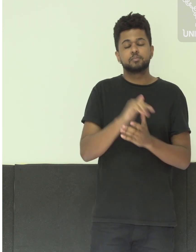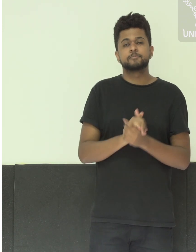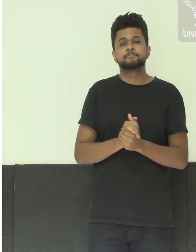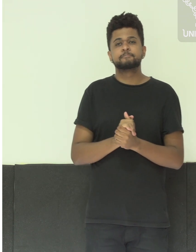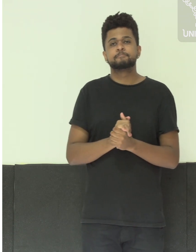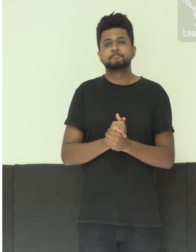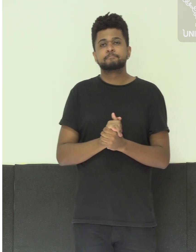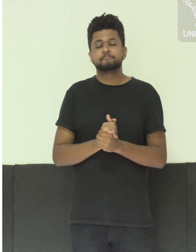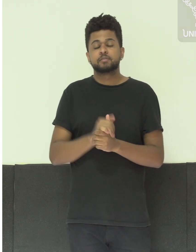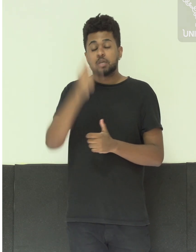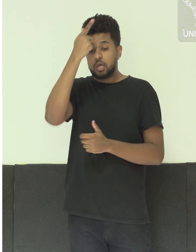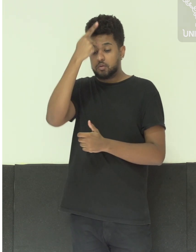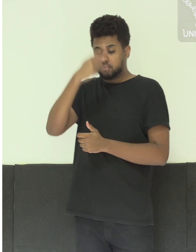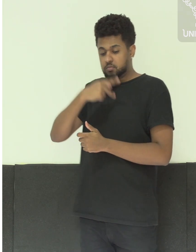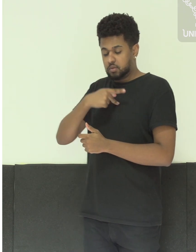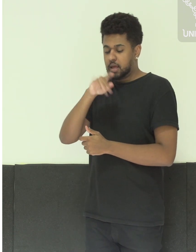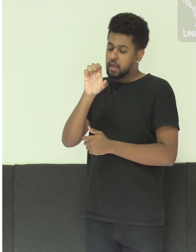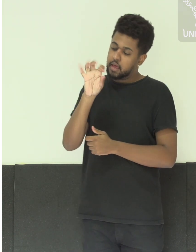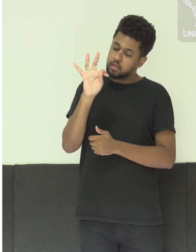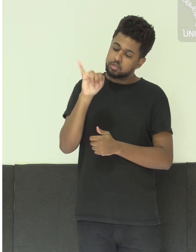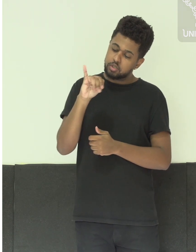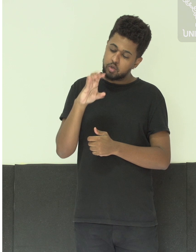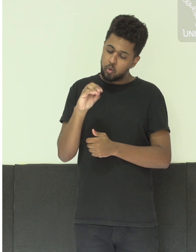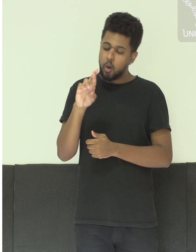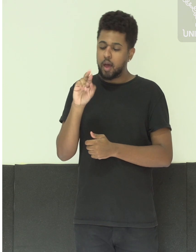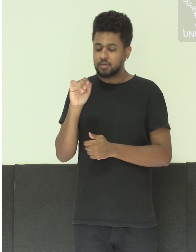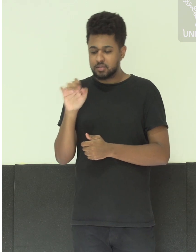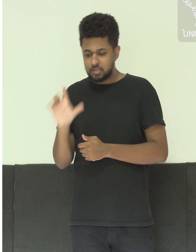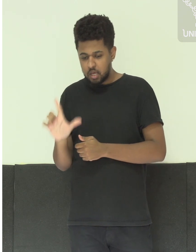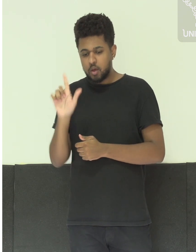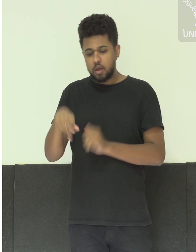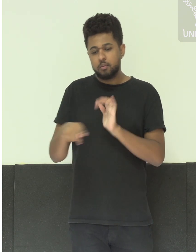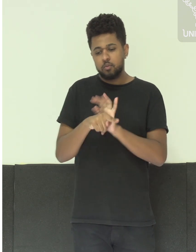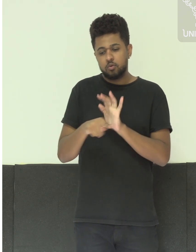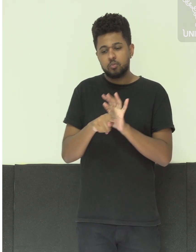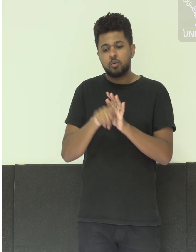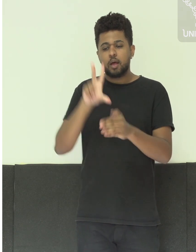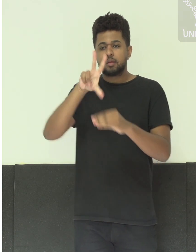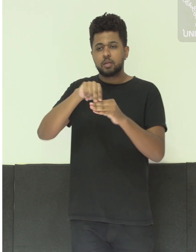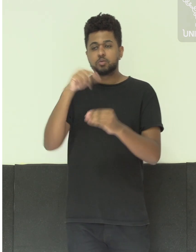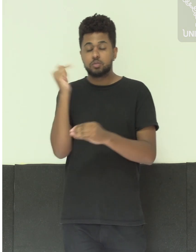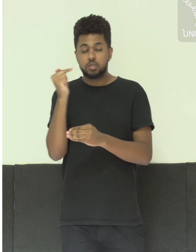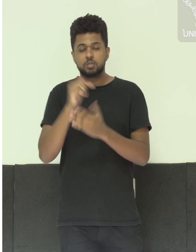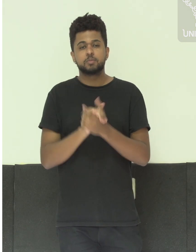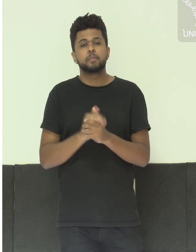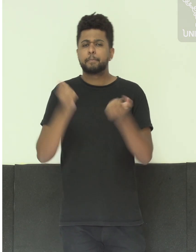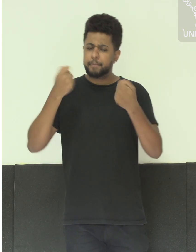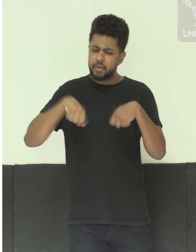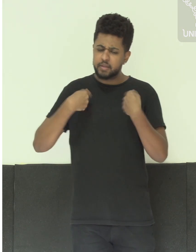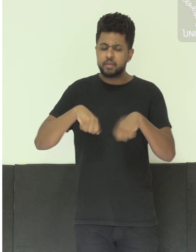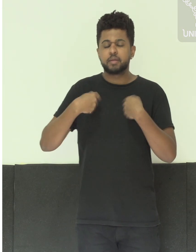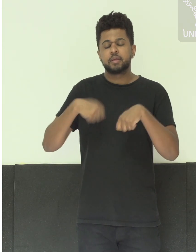7.3.10.7. A autodeclaração étnico-racial, a qual está elencada no anexo 7º, deverá